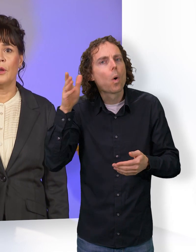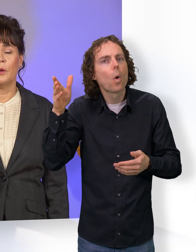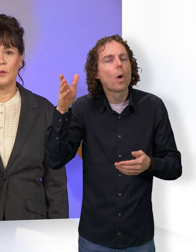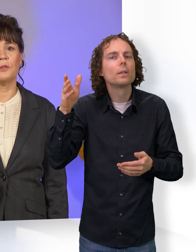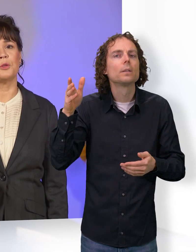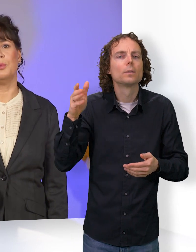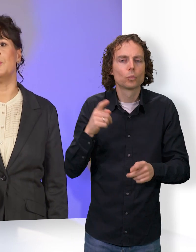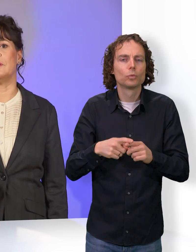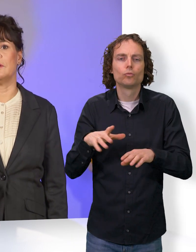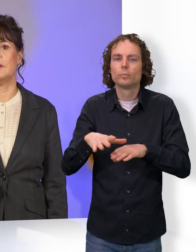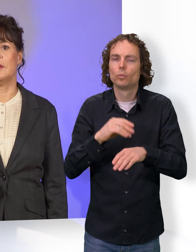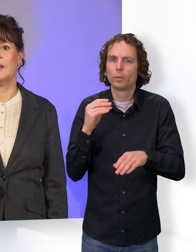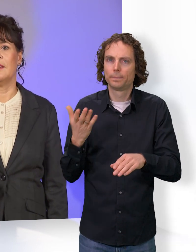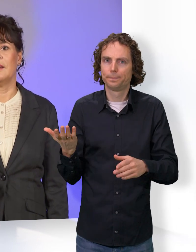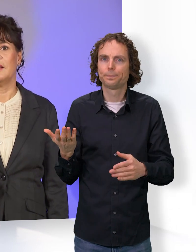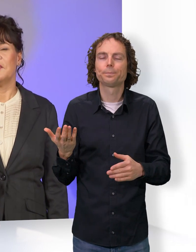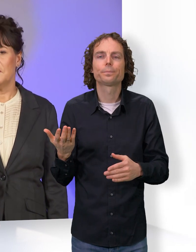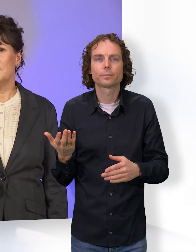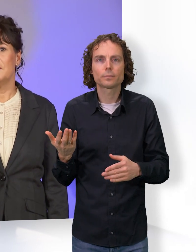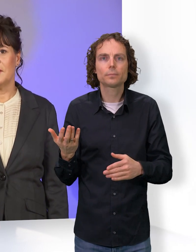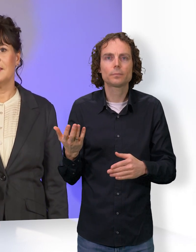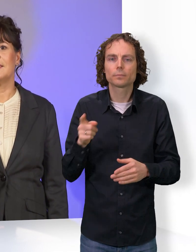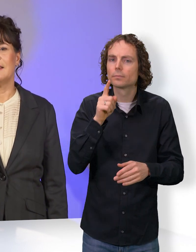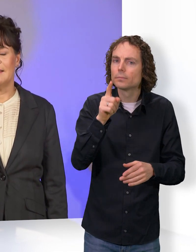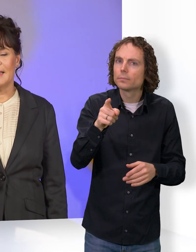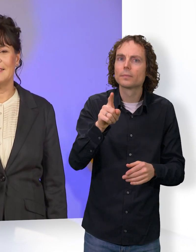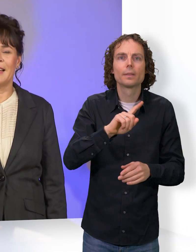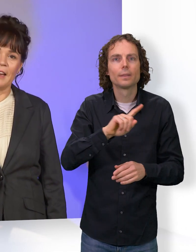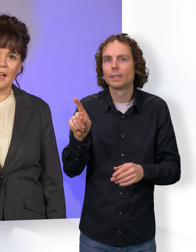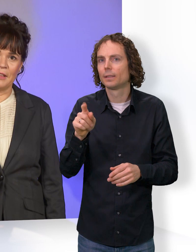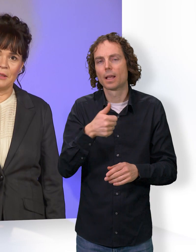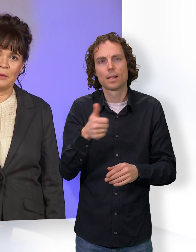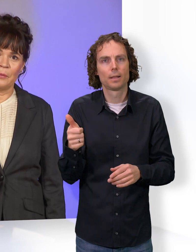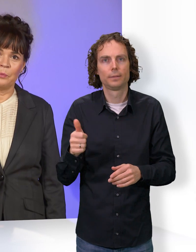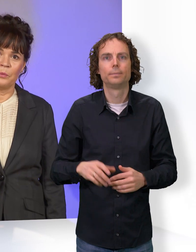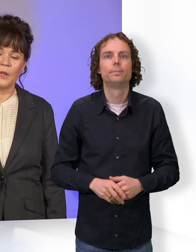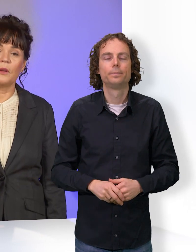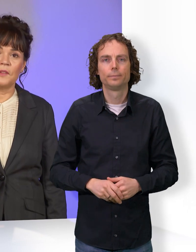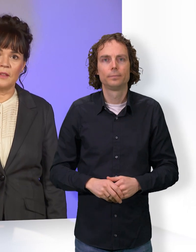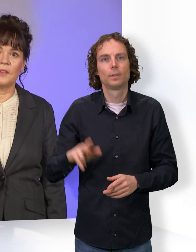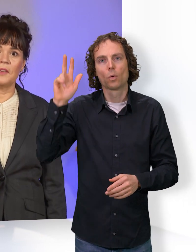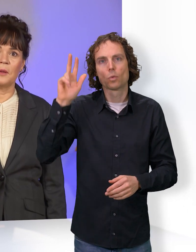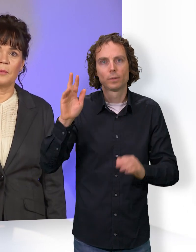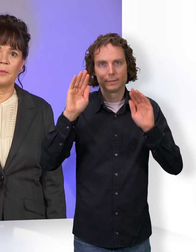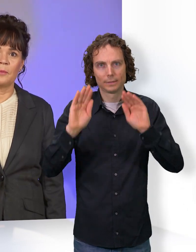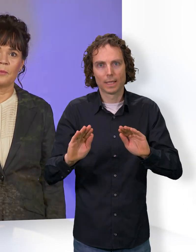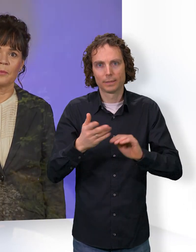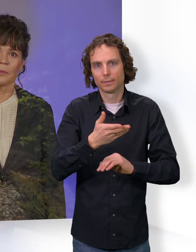hören und zu spüren. Sie sind nicht allein. Gott segne